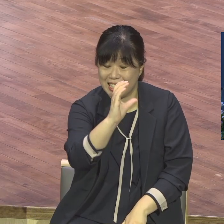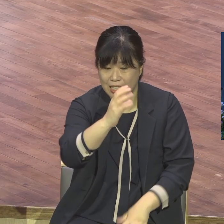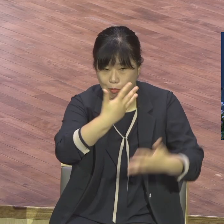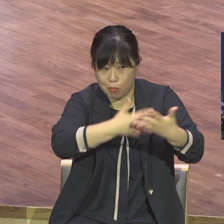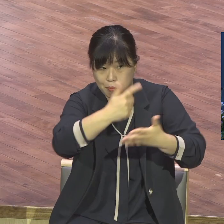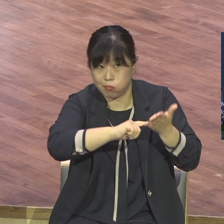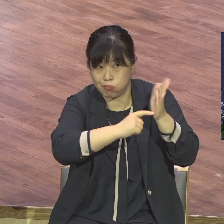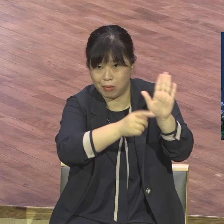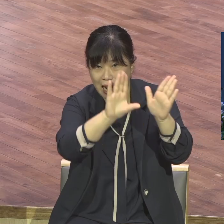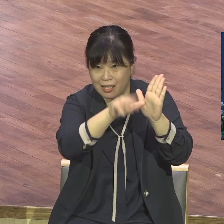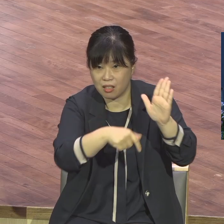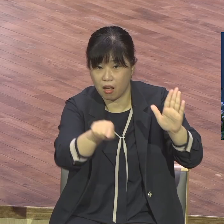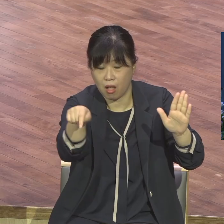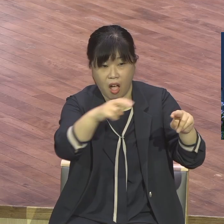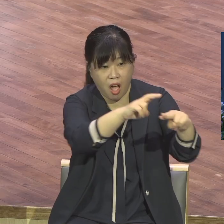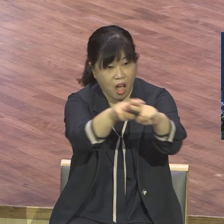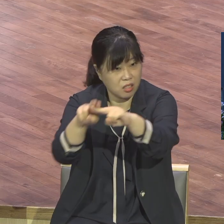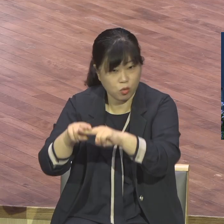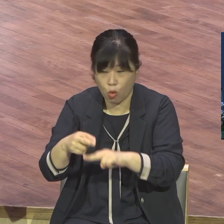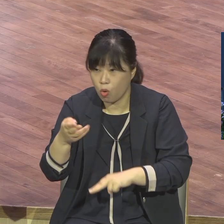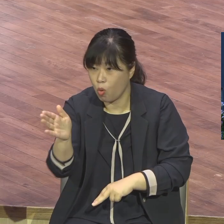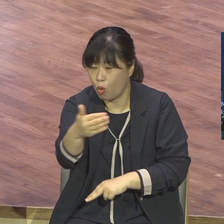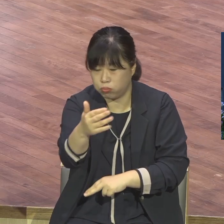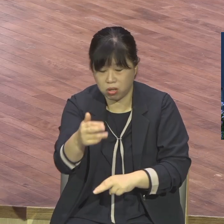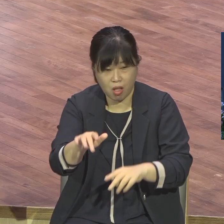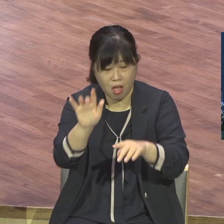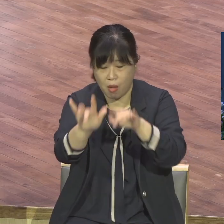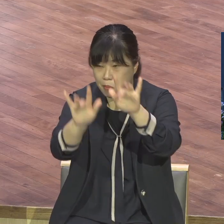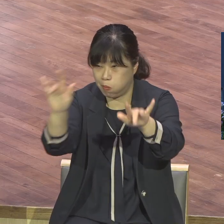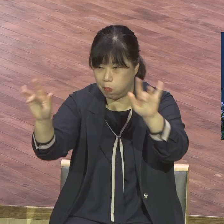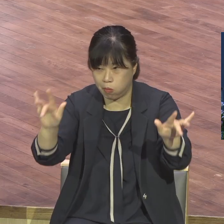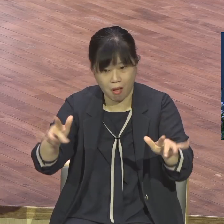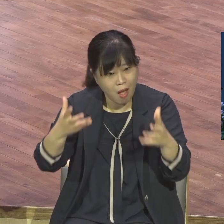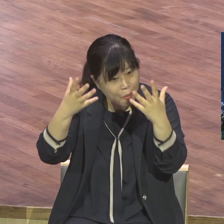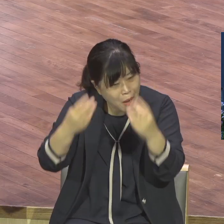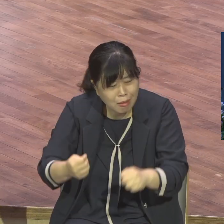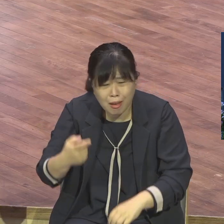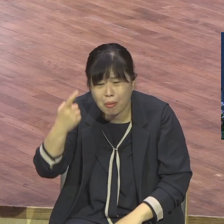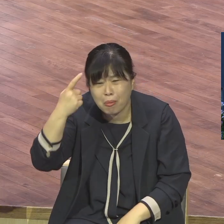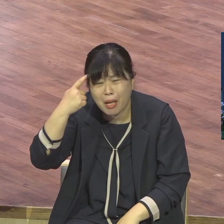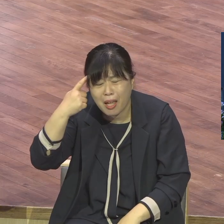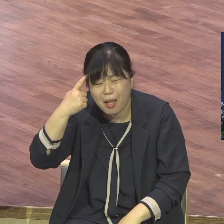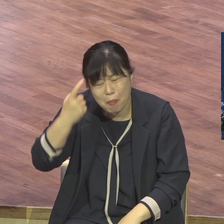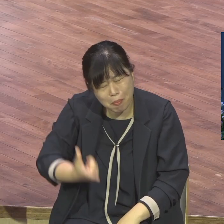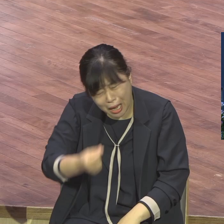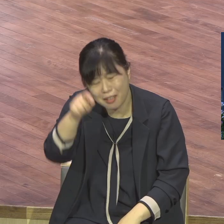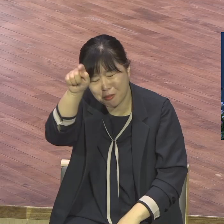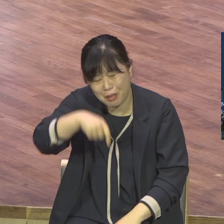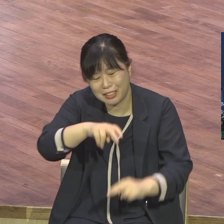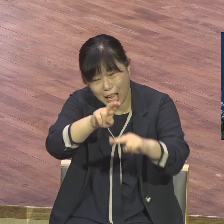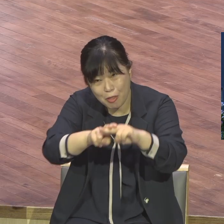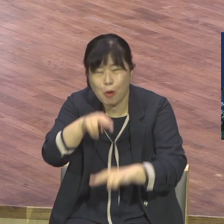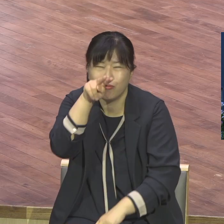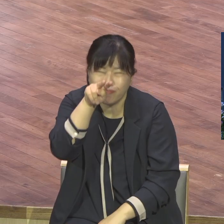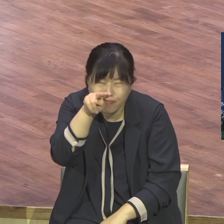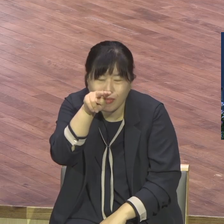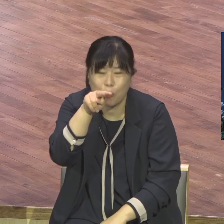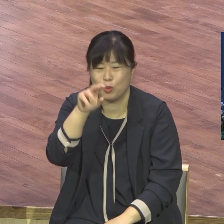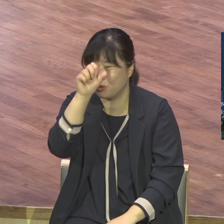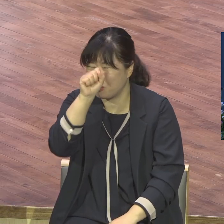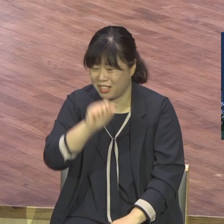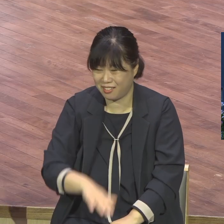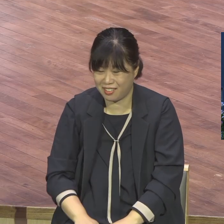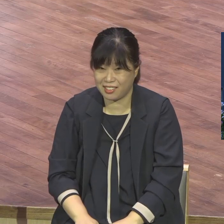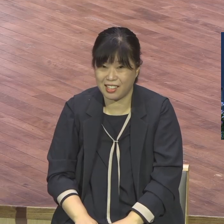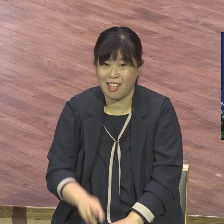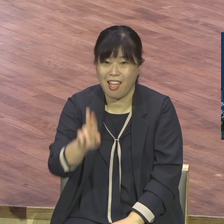세계보험을 1천만 제자를 세우는 이 단체 우리 교단이 어떻게 지금 전도운동 성교운동하고 어떻게 지금 장육하면서 어떻게